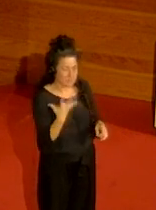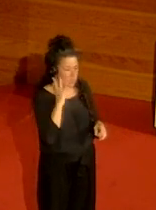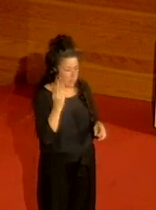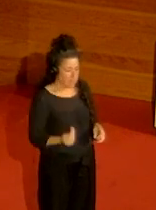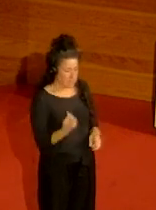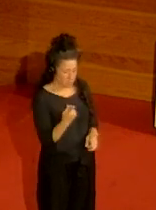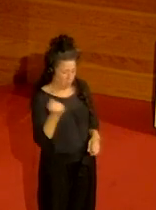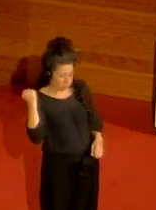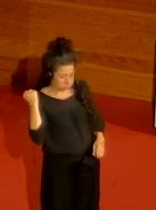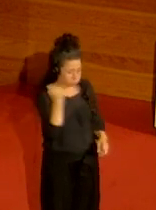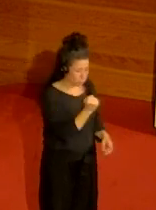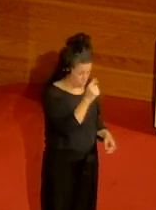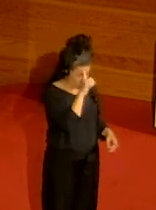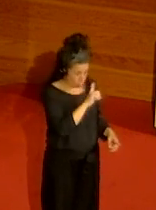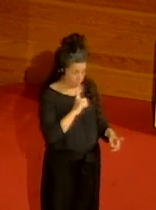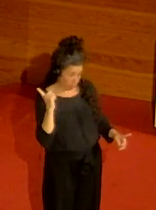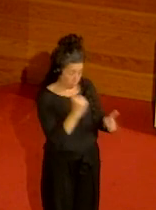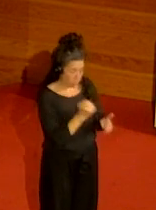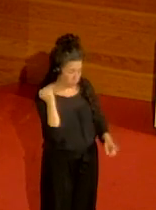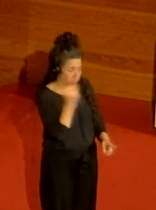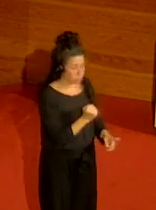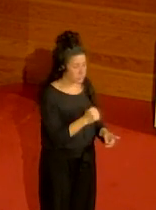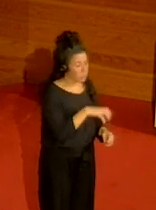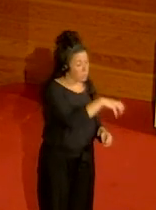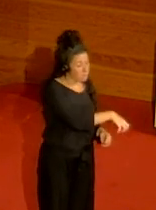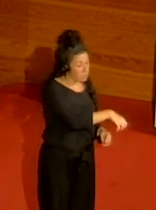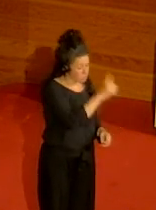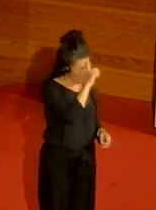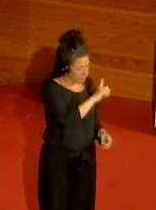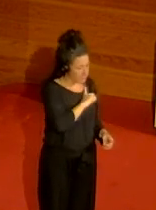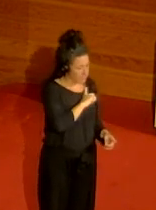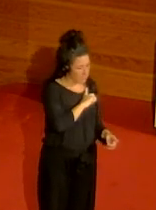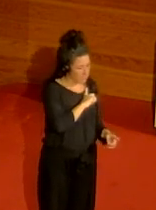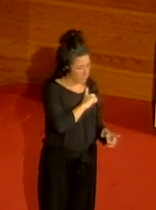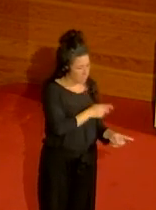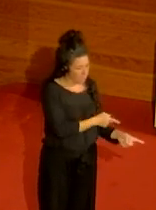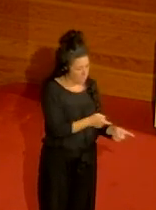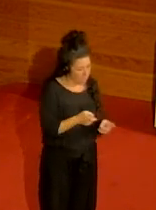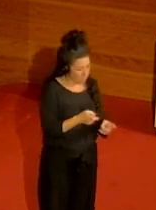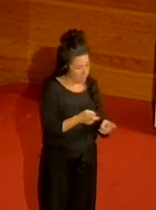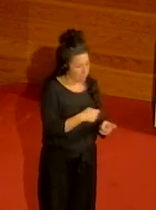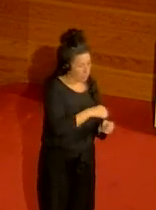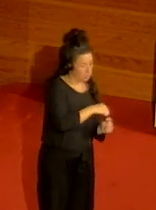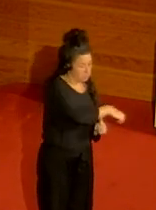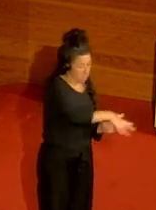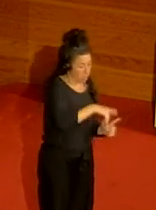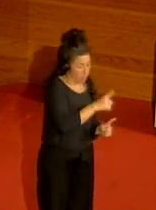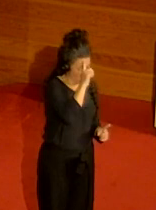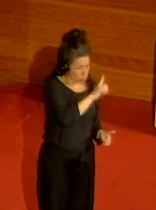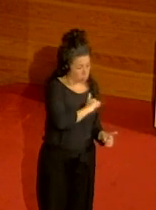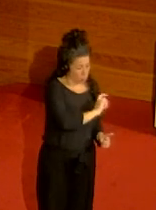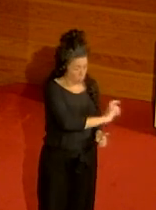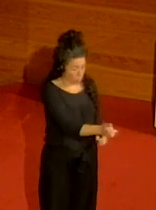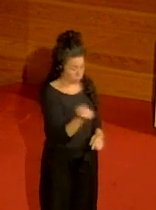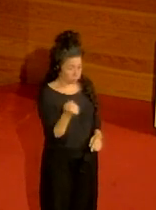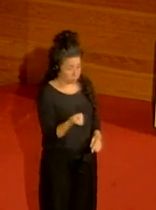a veces va con un cuchillo atacar a un soldado que suele estar en un puesto militar rodea armado y rodeado de otros soldados pues a veces